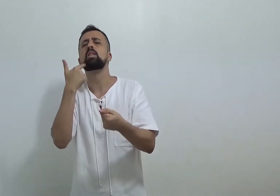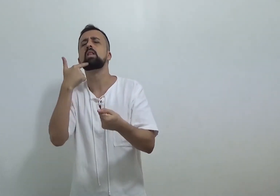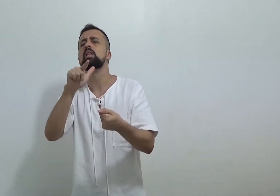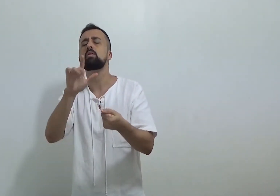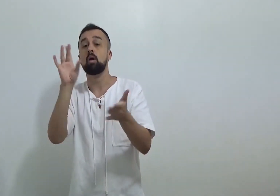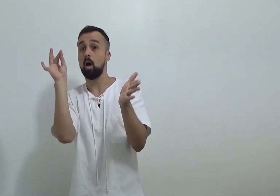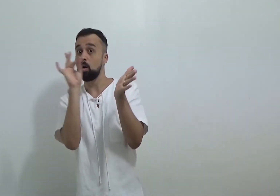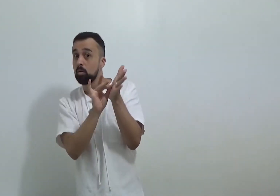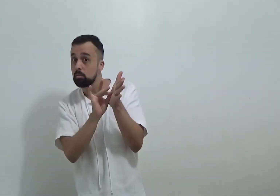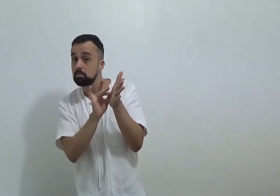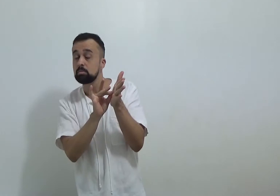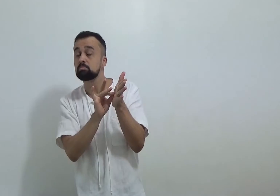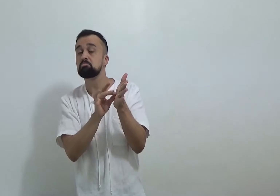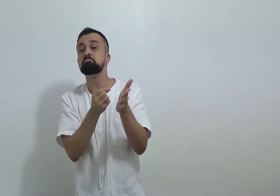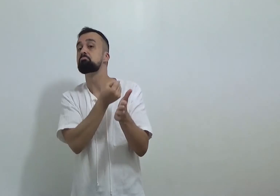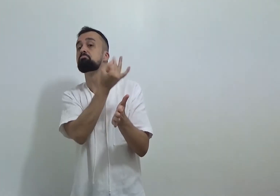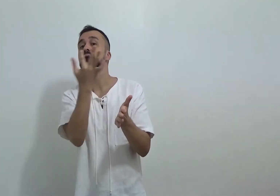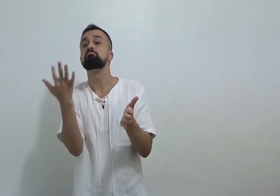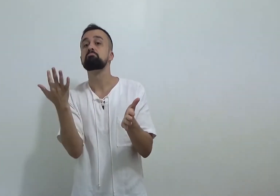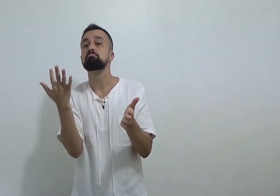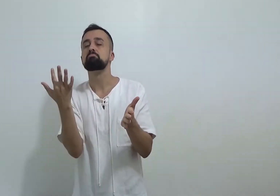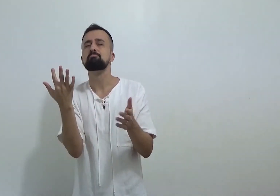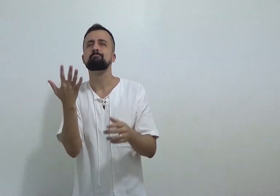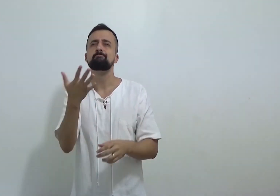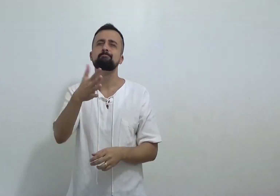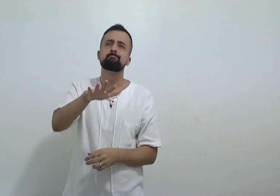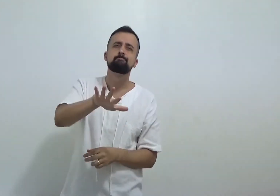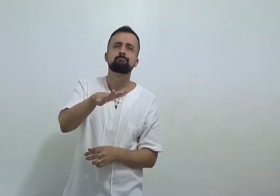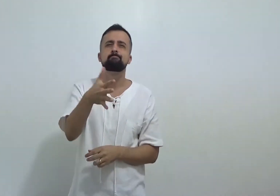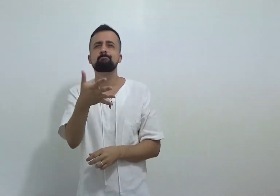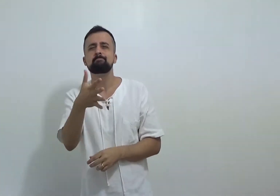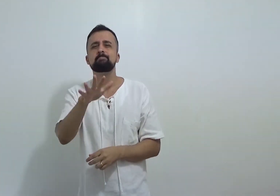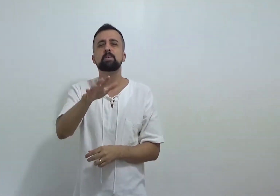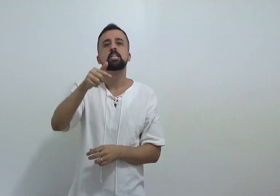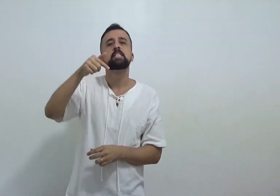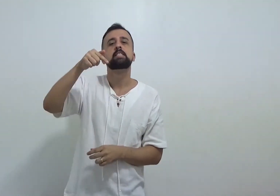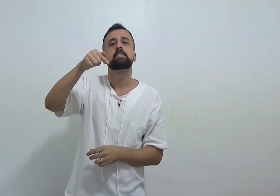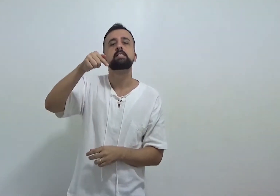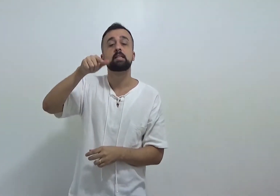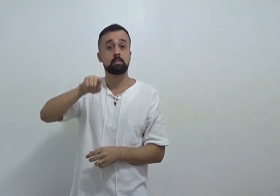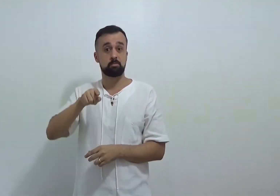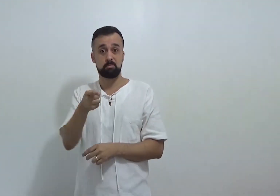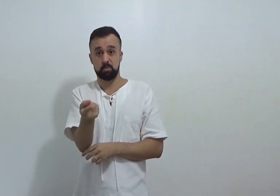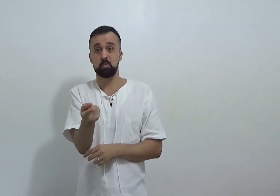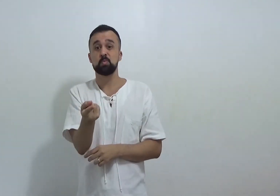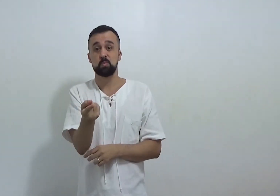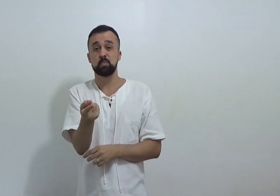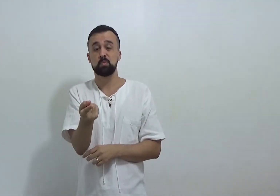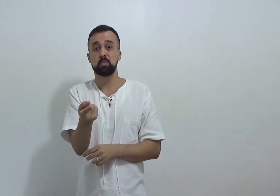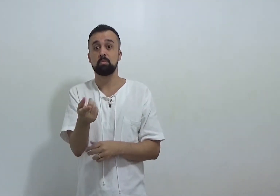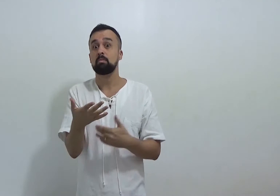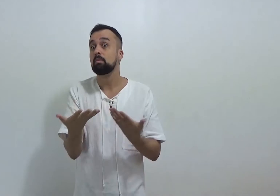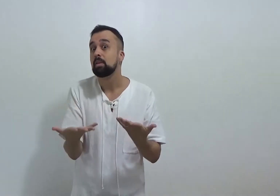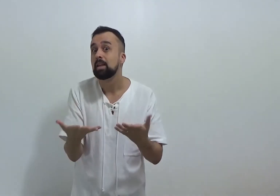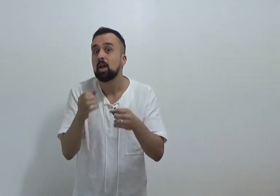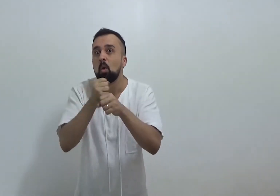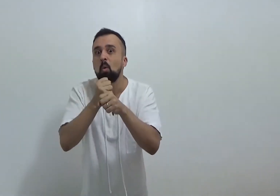Atualmente, quantas línguas existem no mundo, oficialmente? São quase